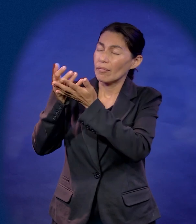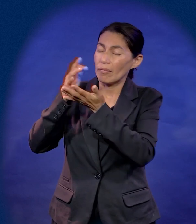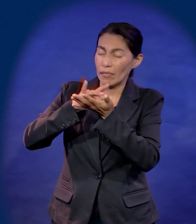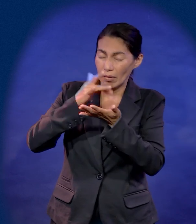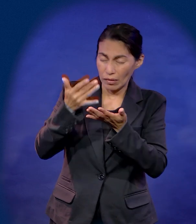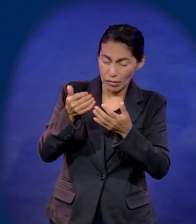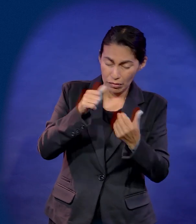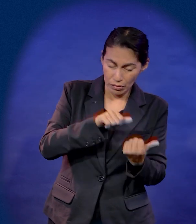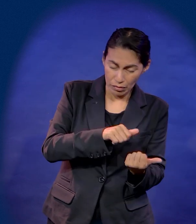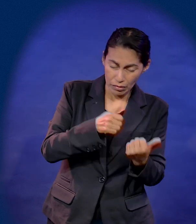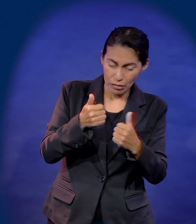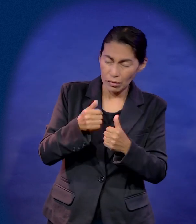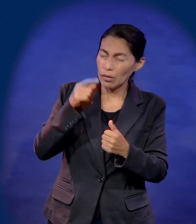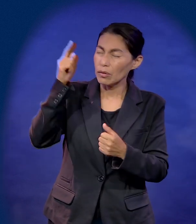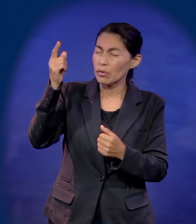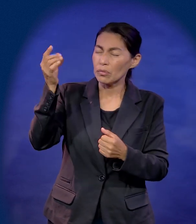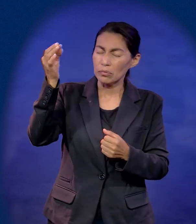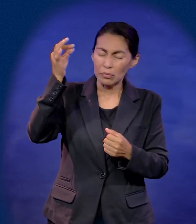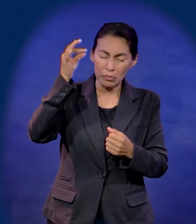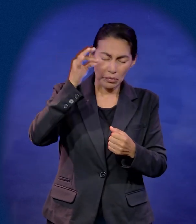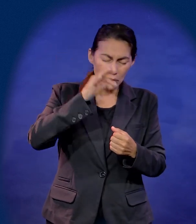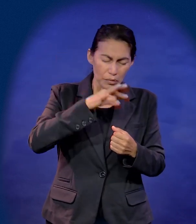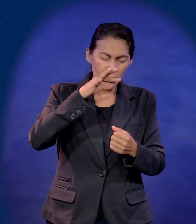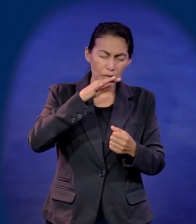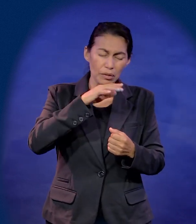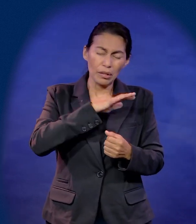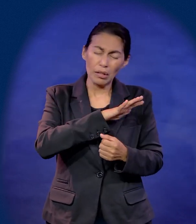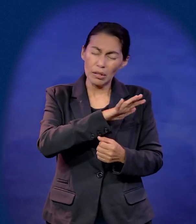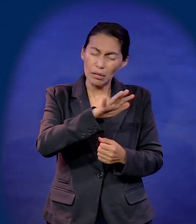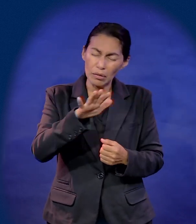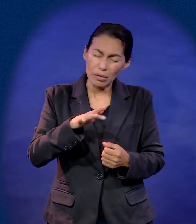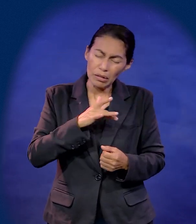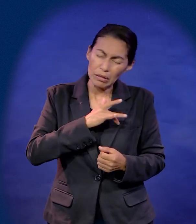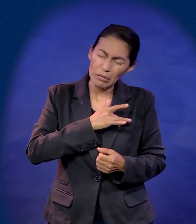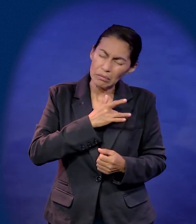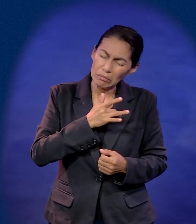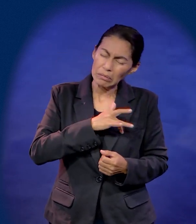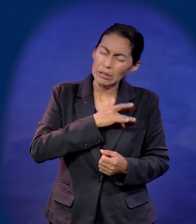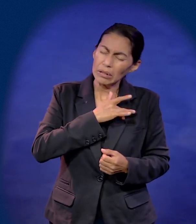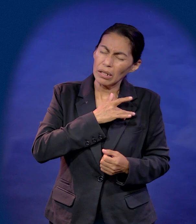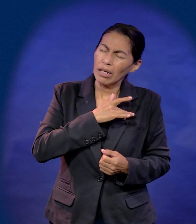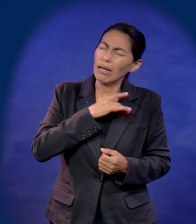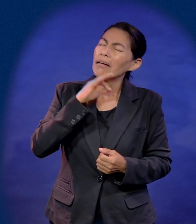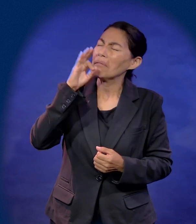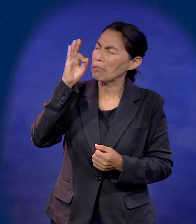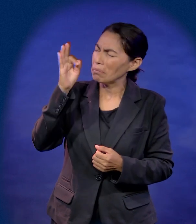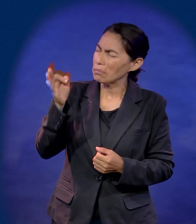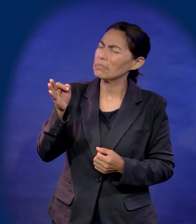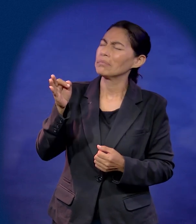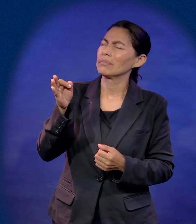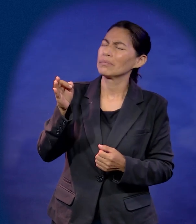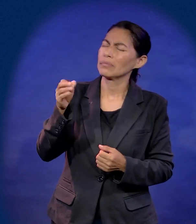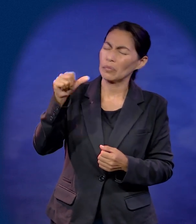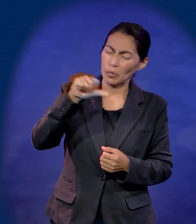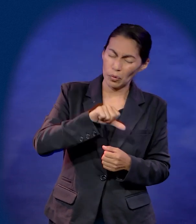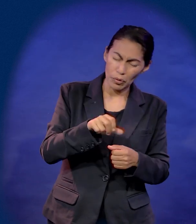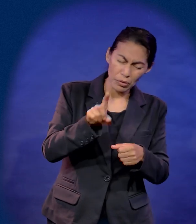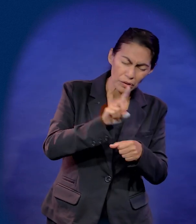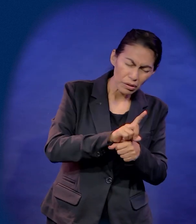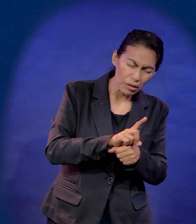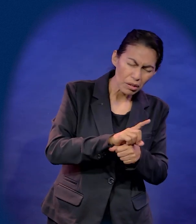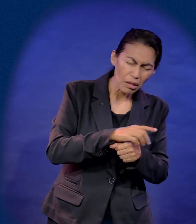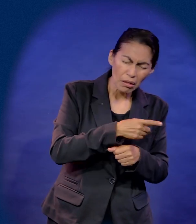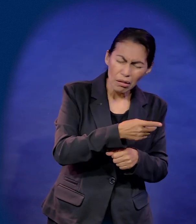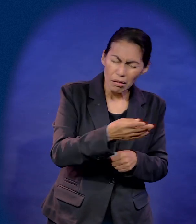bautismo. Pon esa intención en su corazón si ellos la aceptan. Que este día tu Espíritu